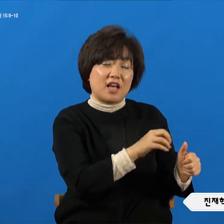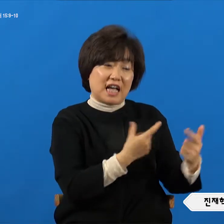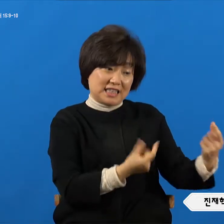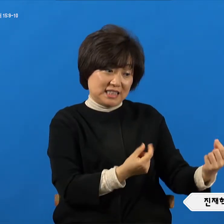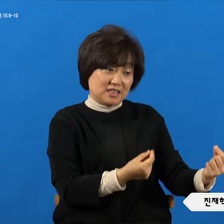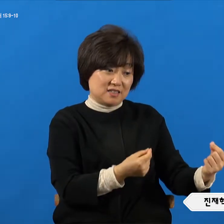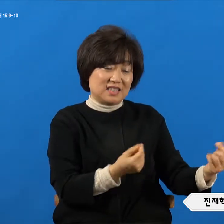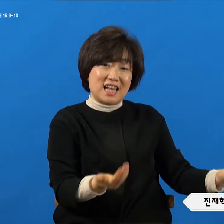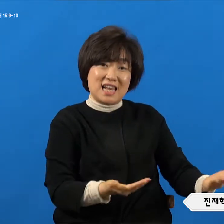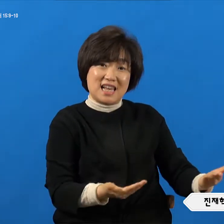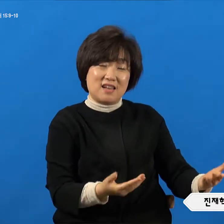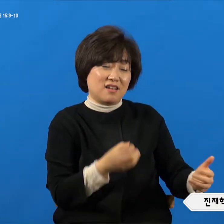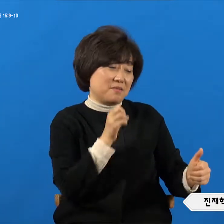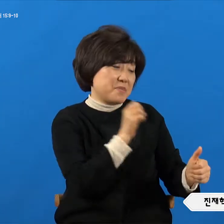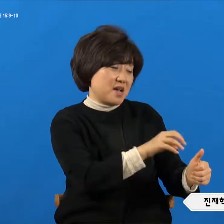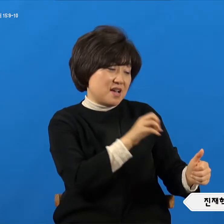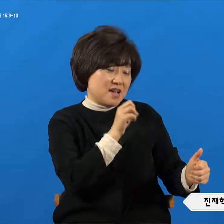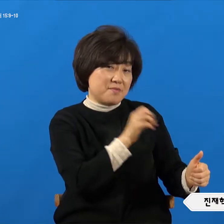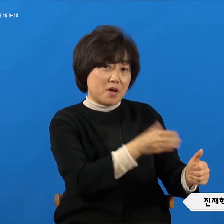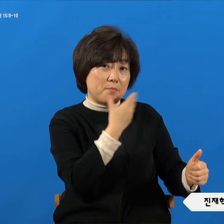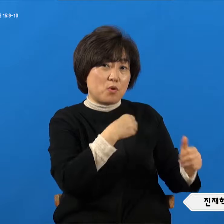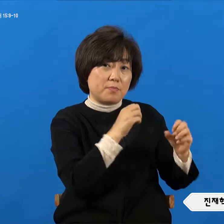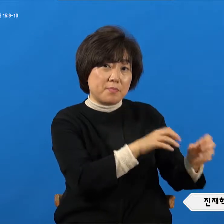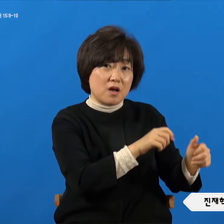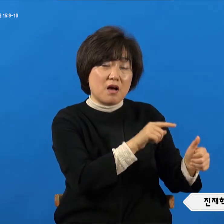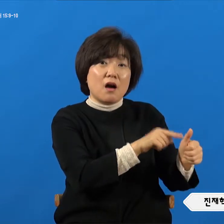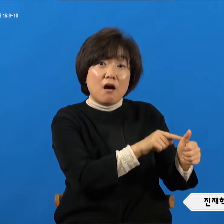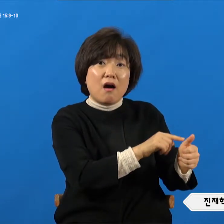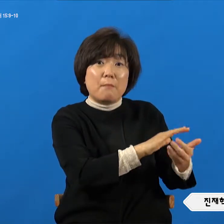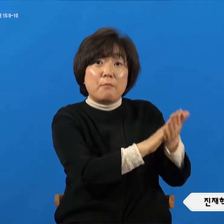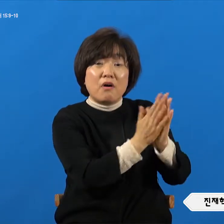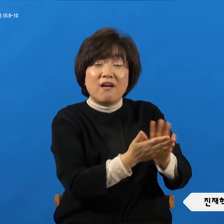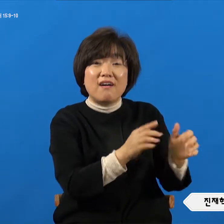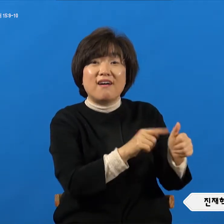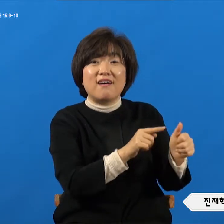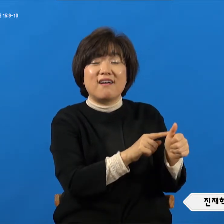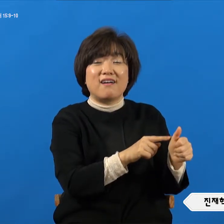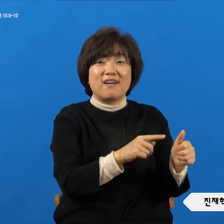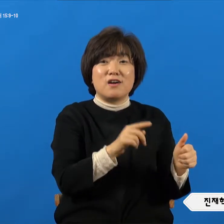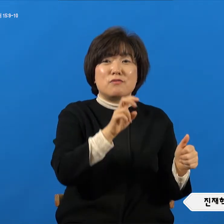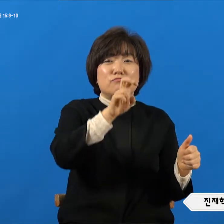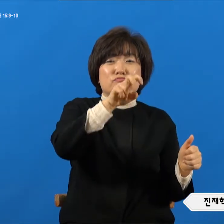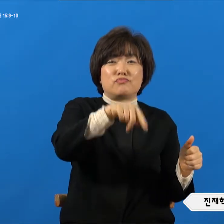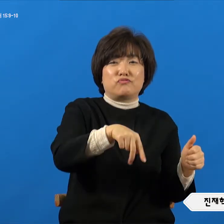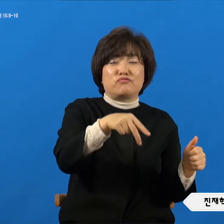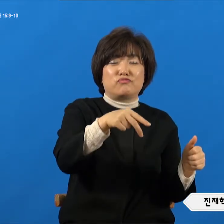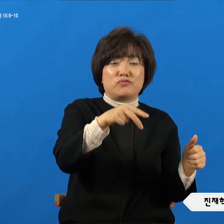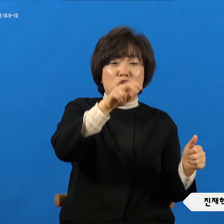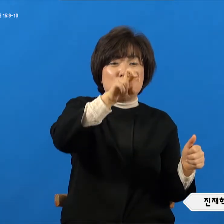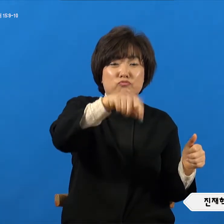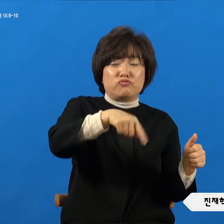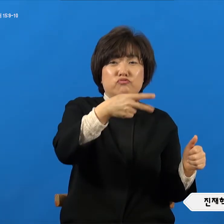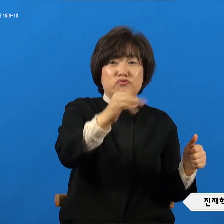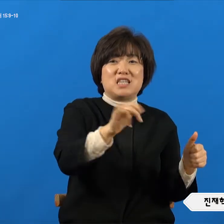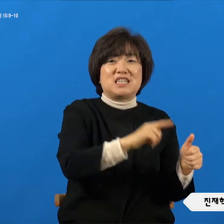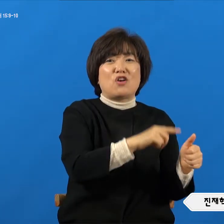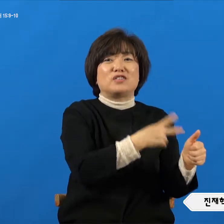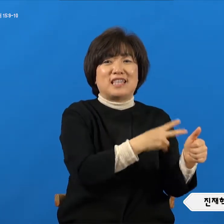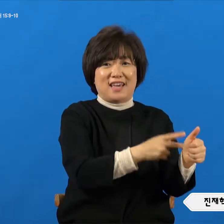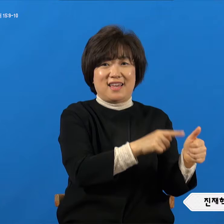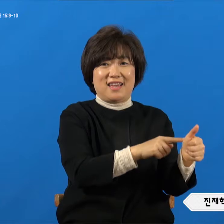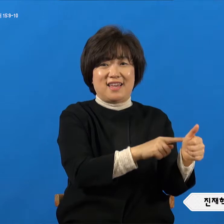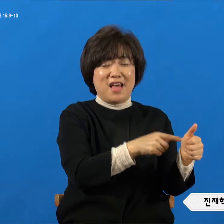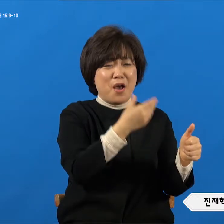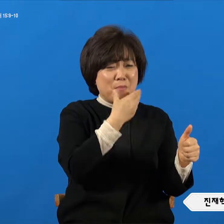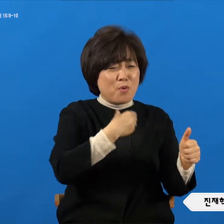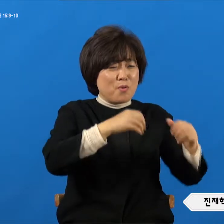전합니다. 그게 바로 유명한 D.L. 무디가 됩니다. D.L. 무디가 많은 복음의